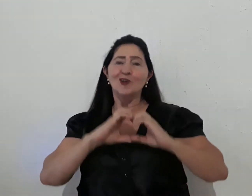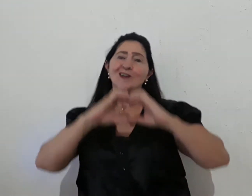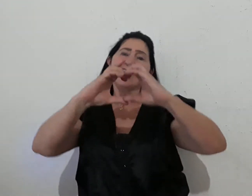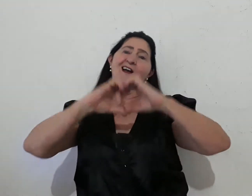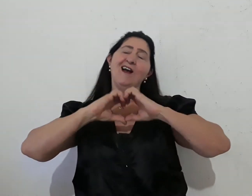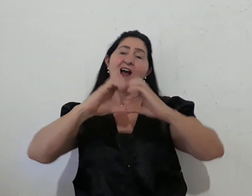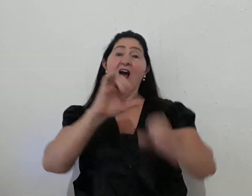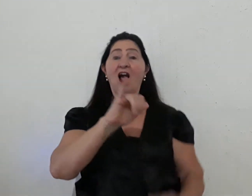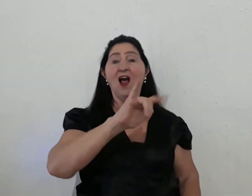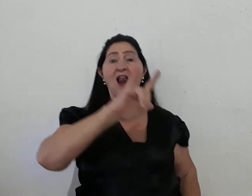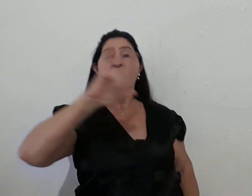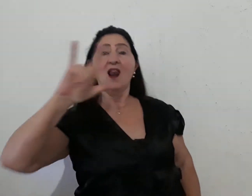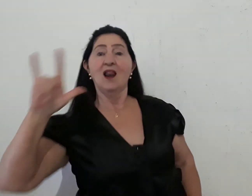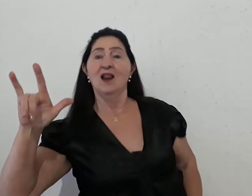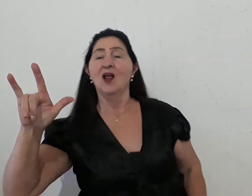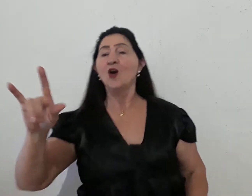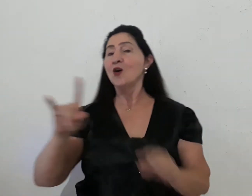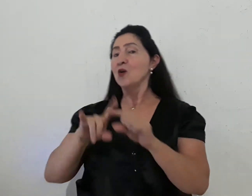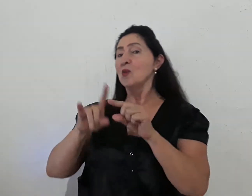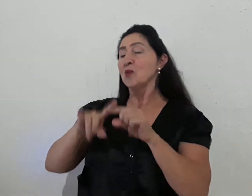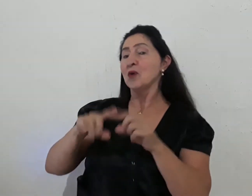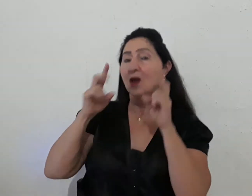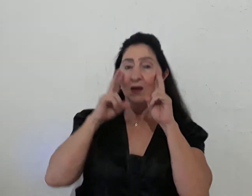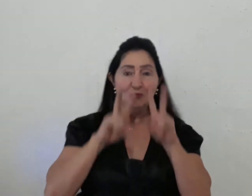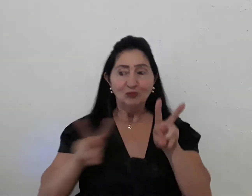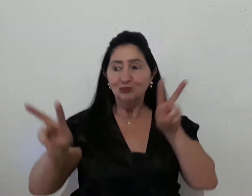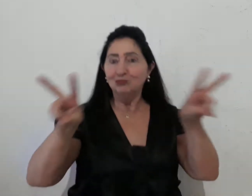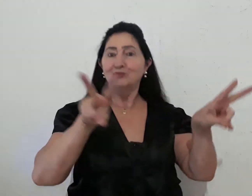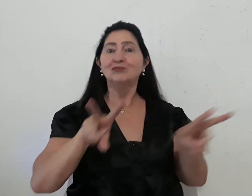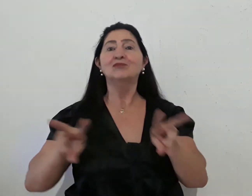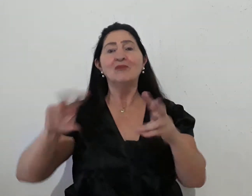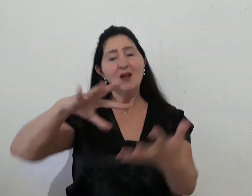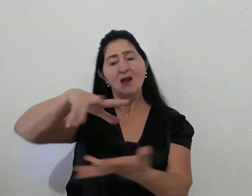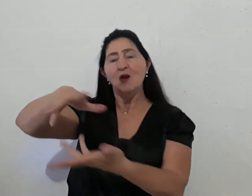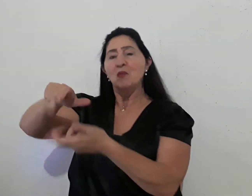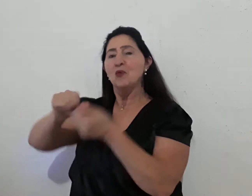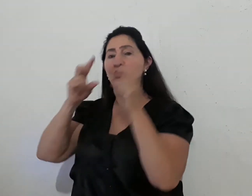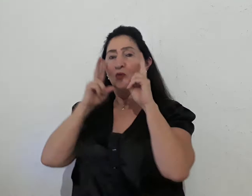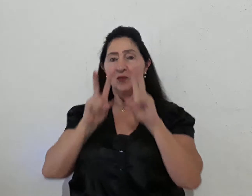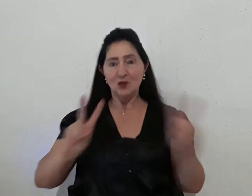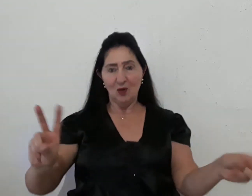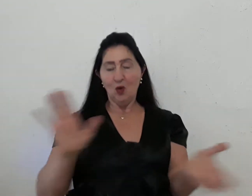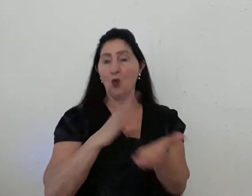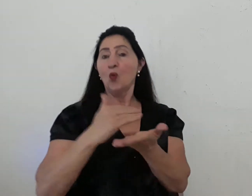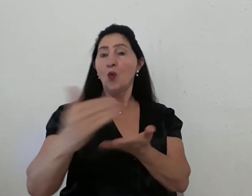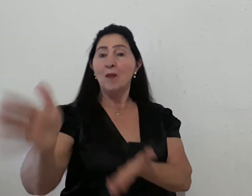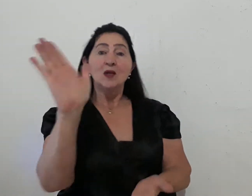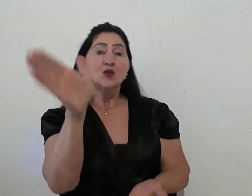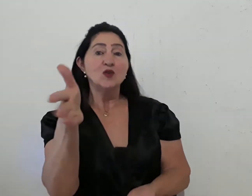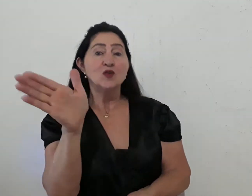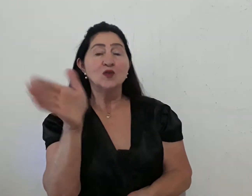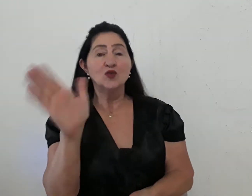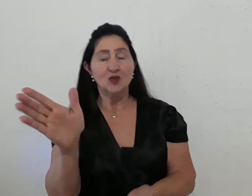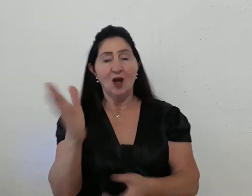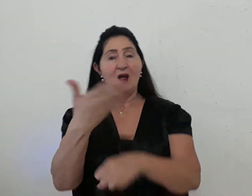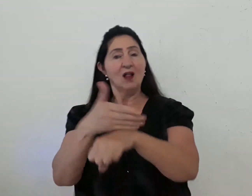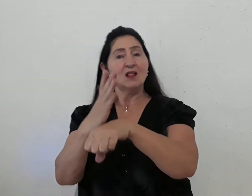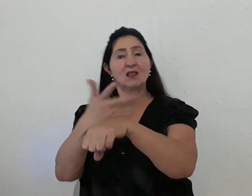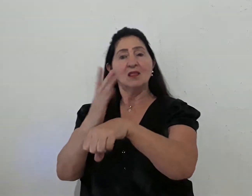pois enxergam o mundo de forma visual. Então, comece desde já a estudar e treinar os